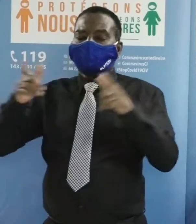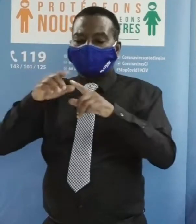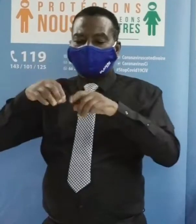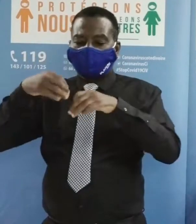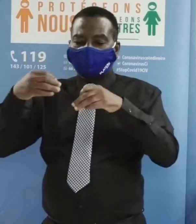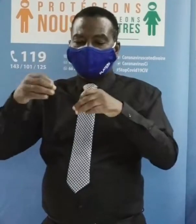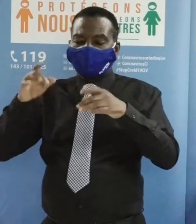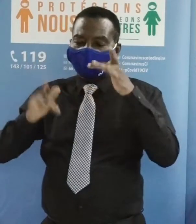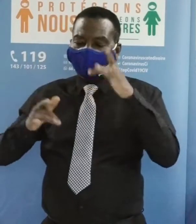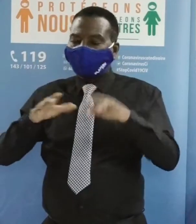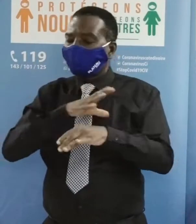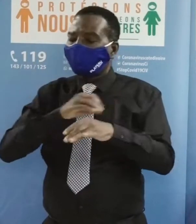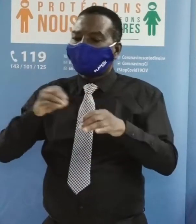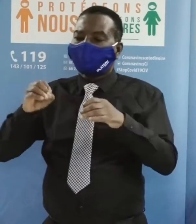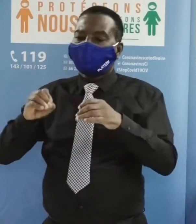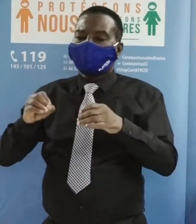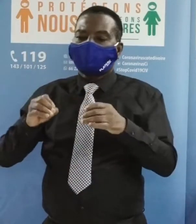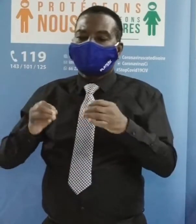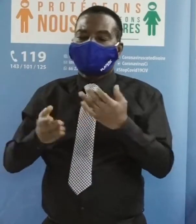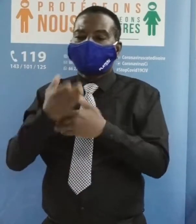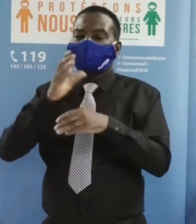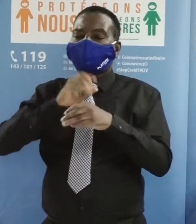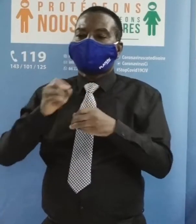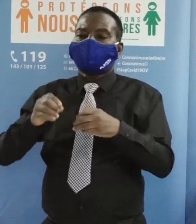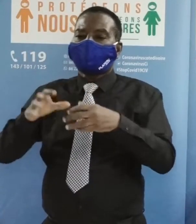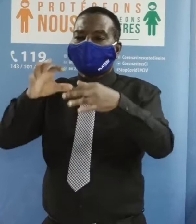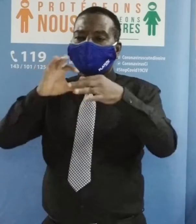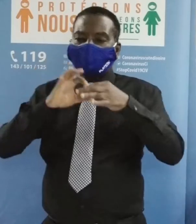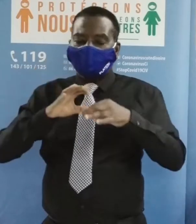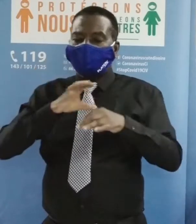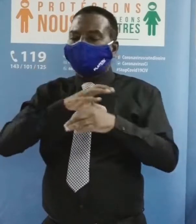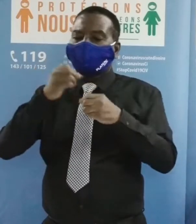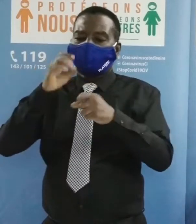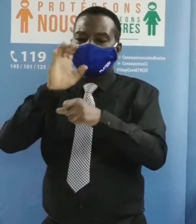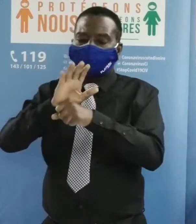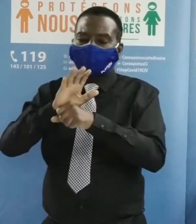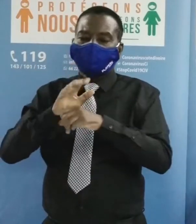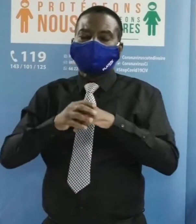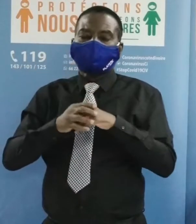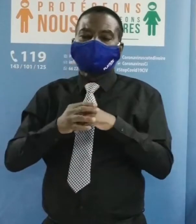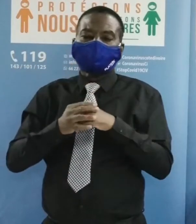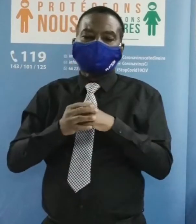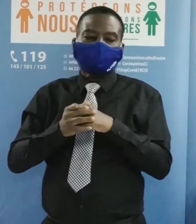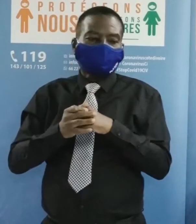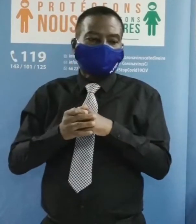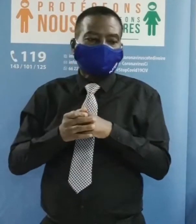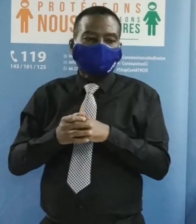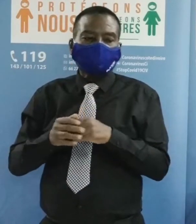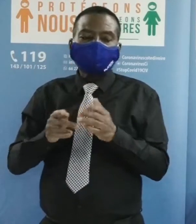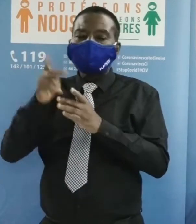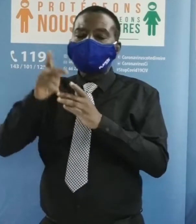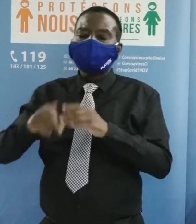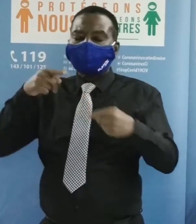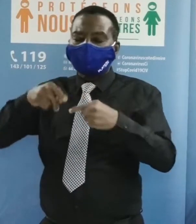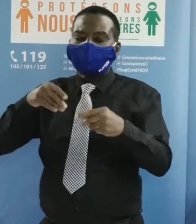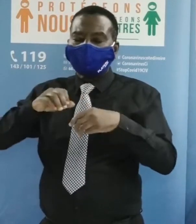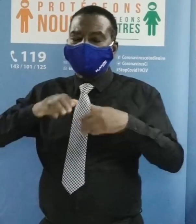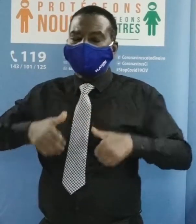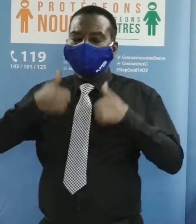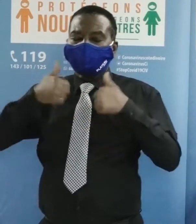réappropriation des mesures sécuritaires et sanitaires préconisées par le gouvernement au plan de la riposte unitaire